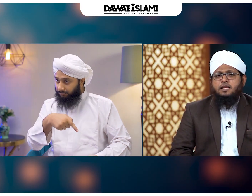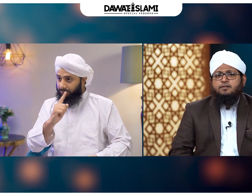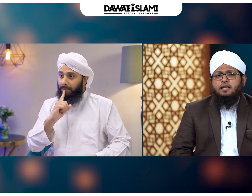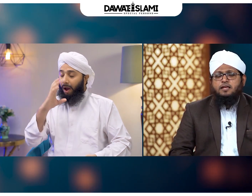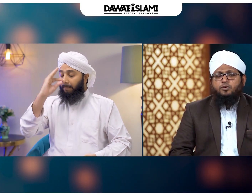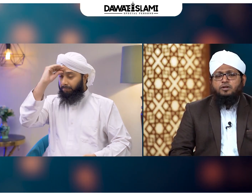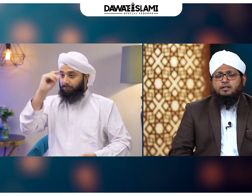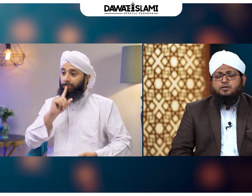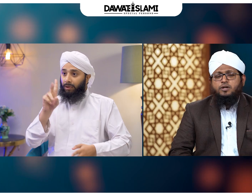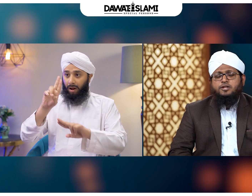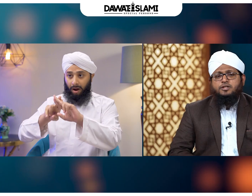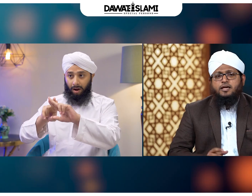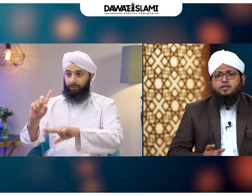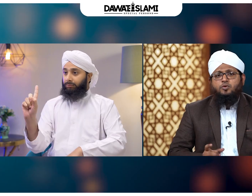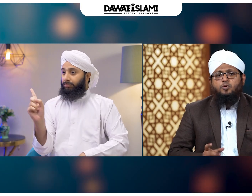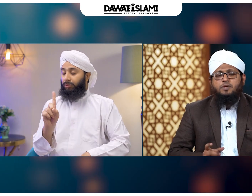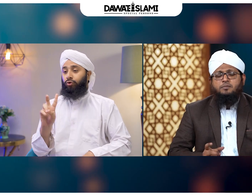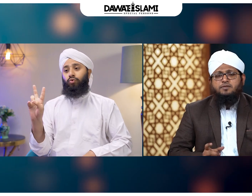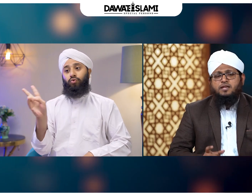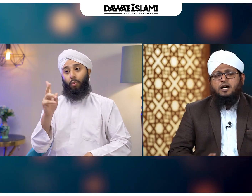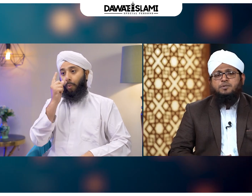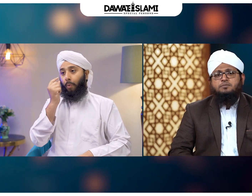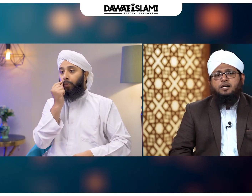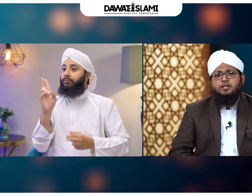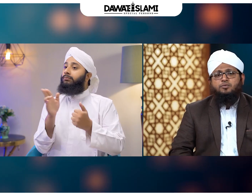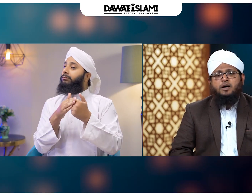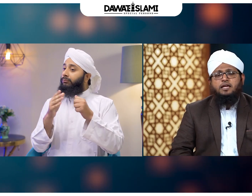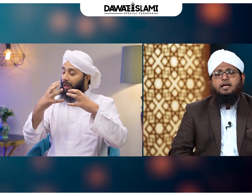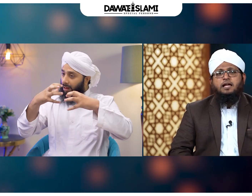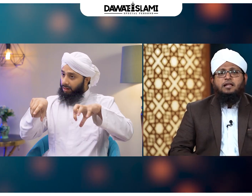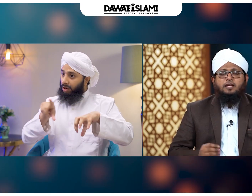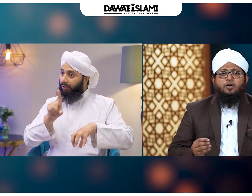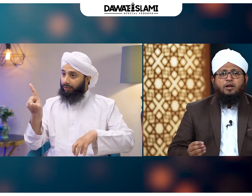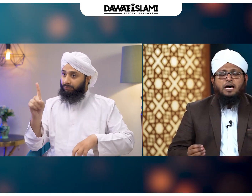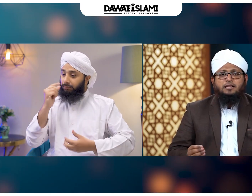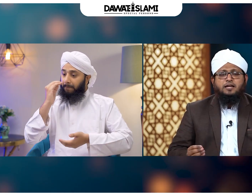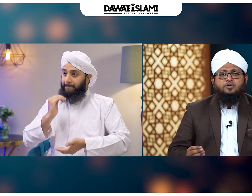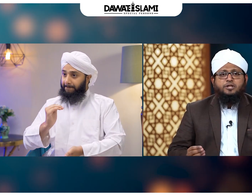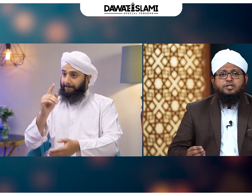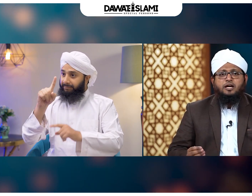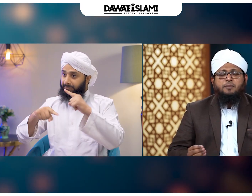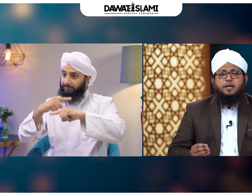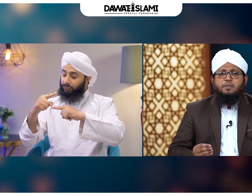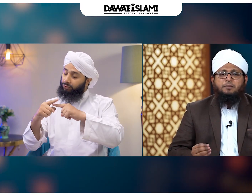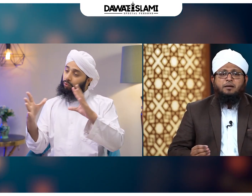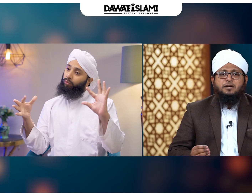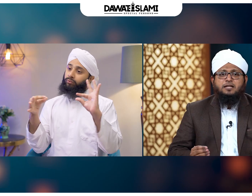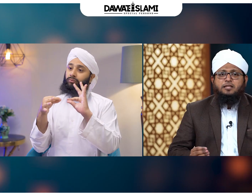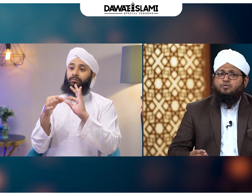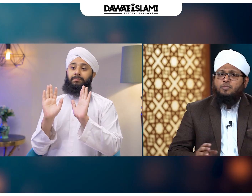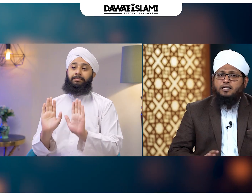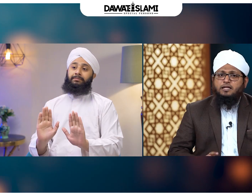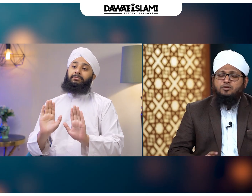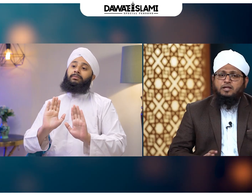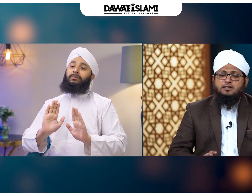माँ से मिलने से नहीं रोक सकता, क्योंकि रिश्ता इन दोनों मियाँ बीवी का आपस में ख़त्म हुआ है, लेकिन औलाद का जो रिश्ता अपने माँ बाप के